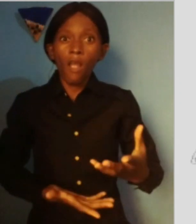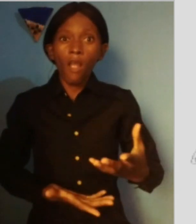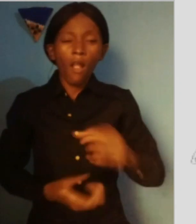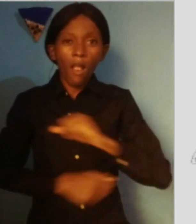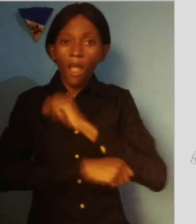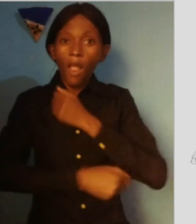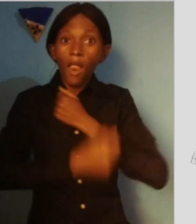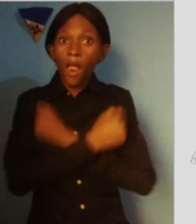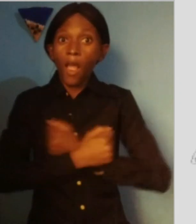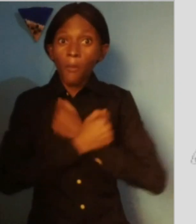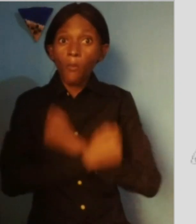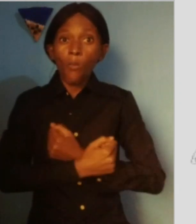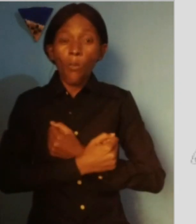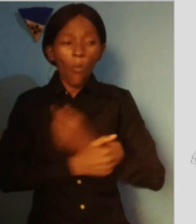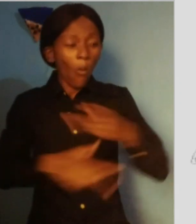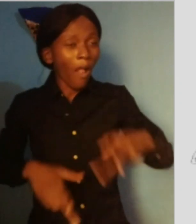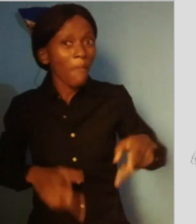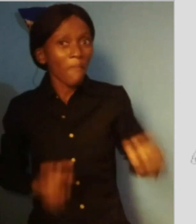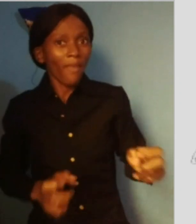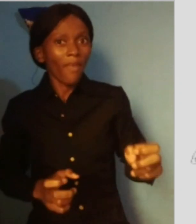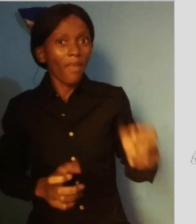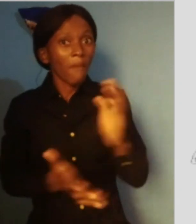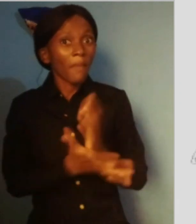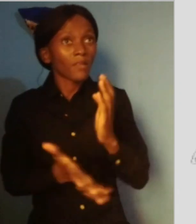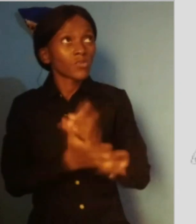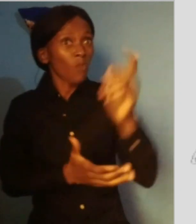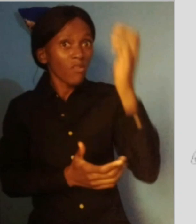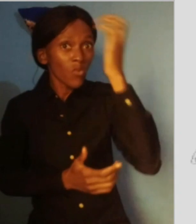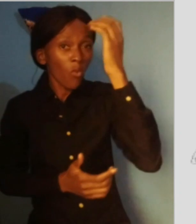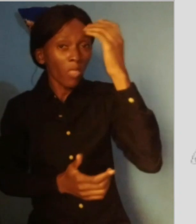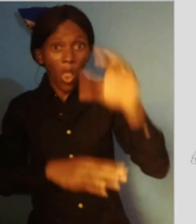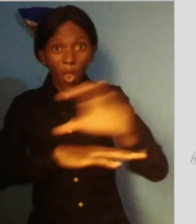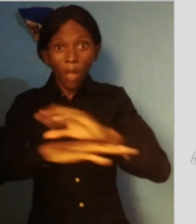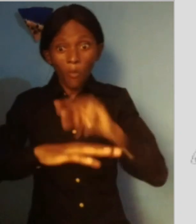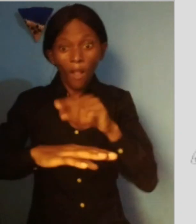l'amour, toujours.